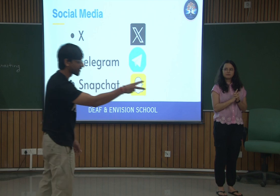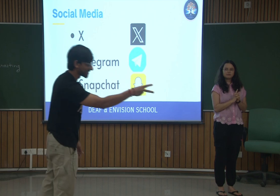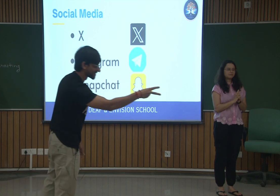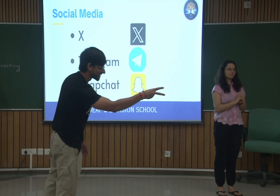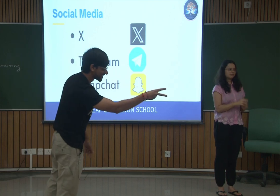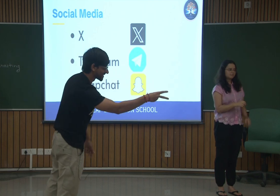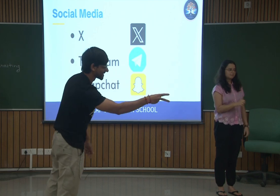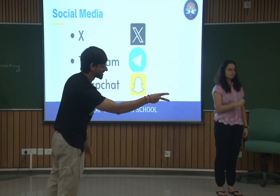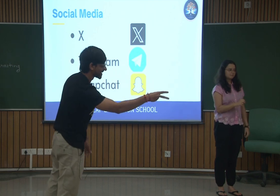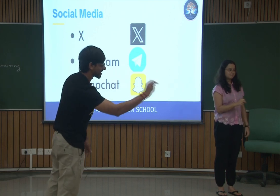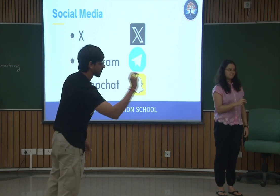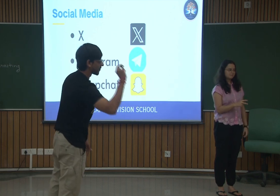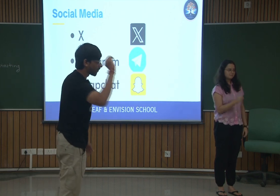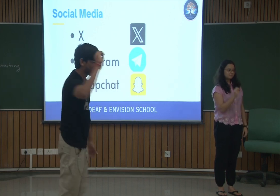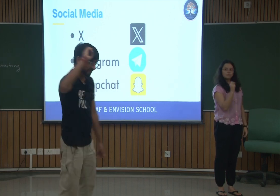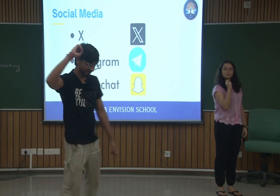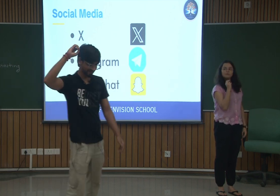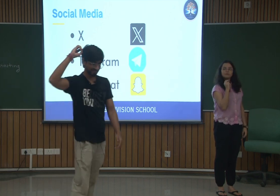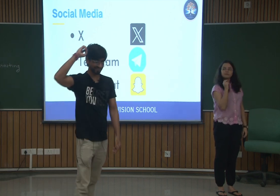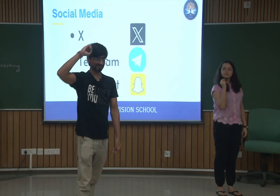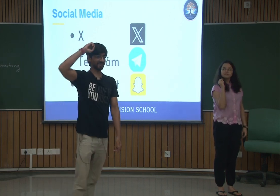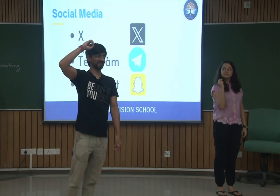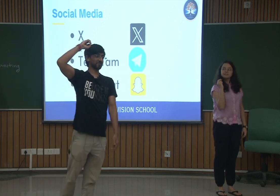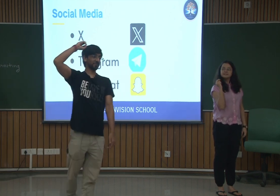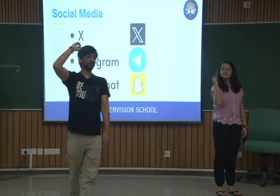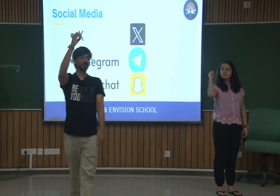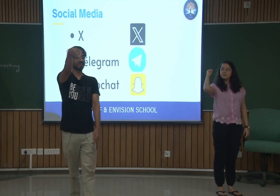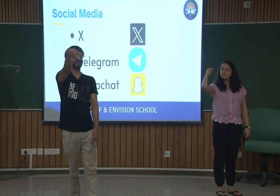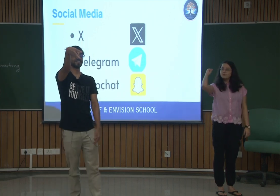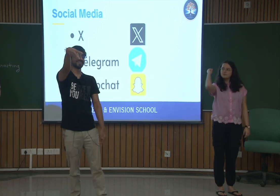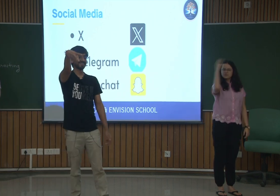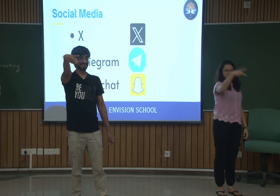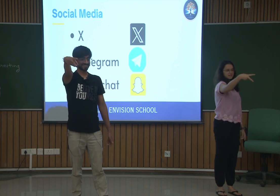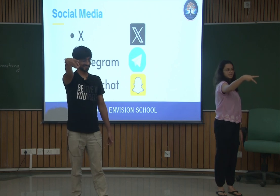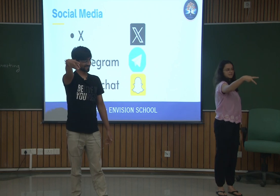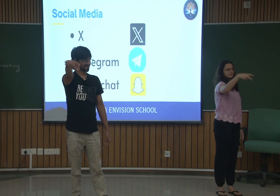ओके ओ मेक इट ओके.